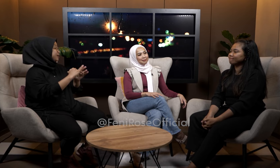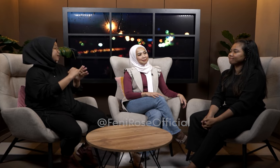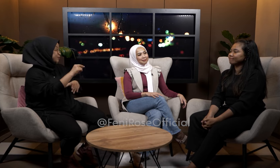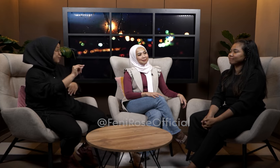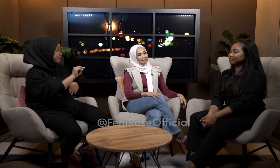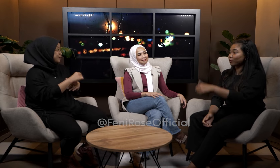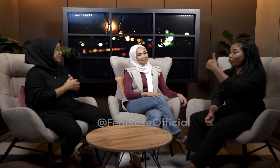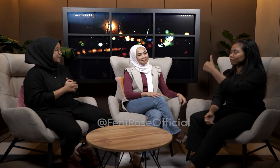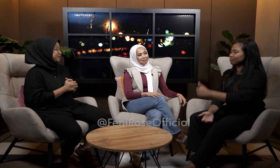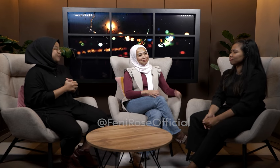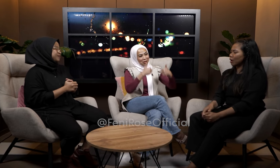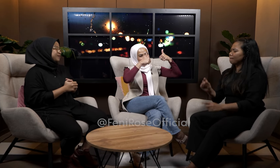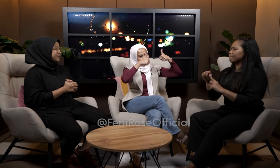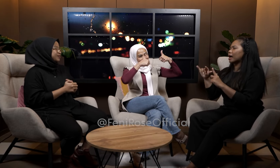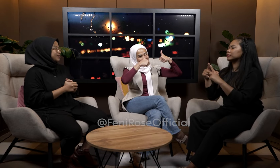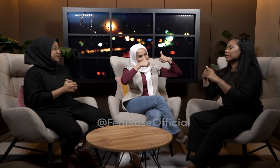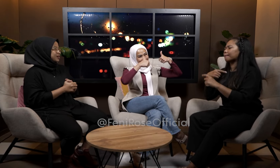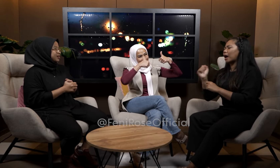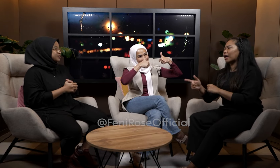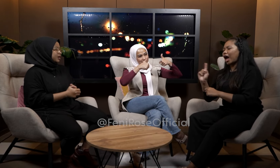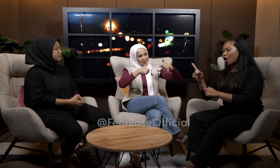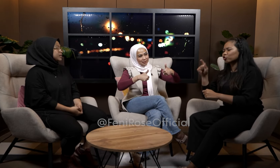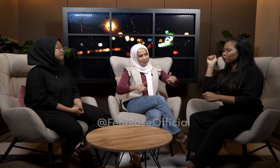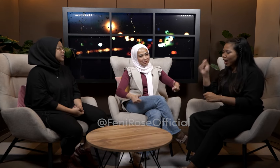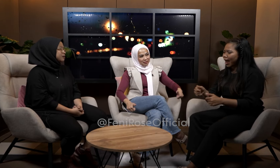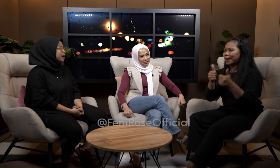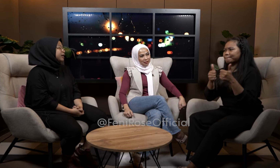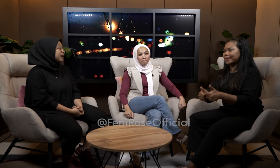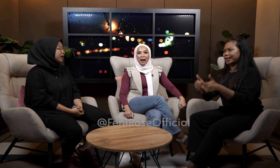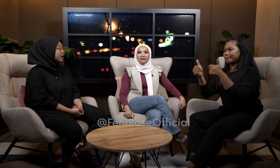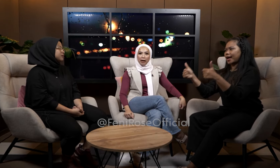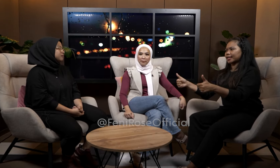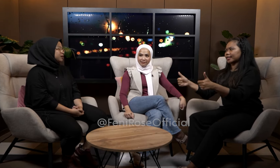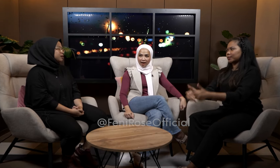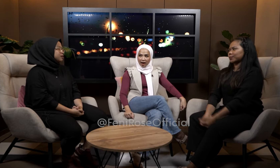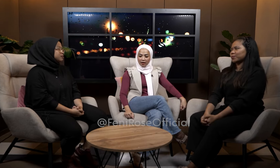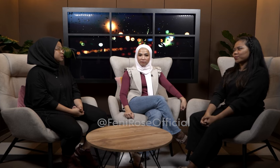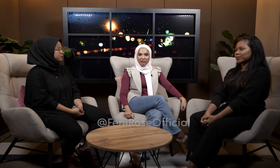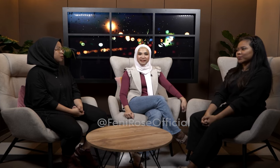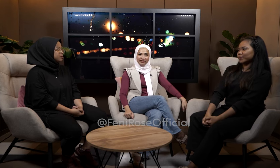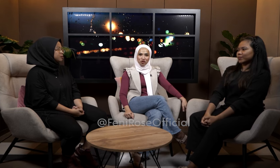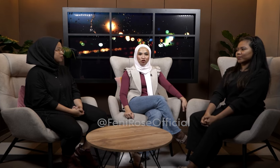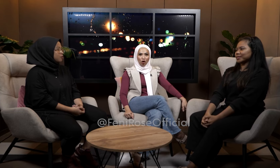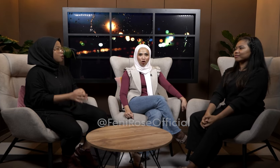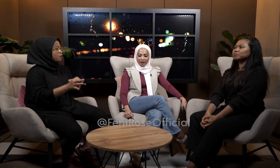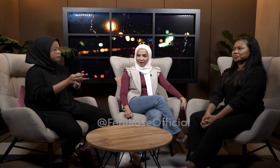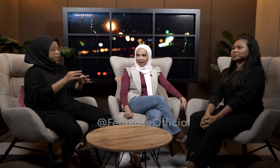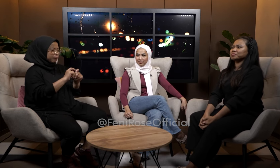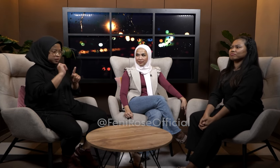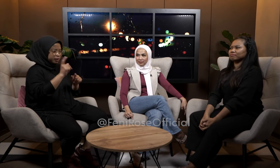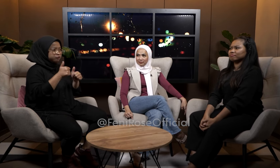Indonesia Betul pajak saya pajak bayar pajak bayar fasilitas dong Tolong ya